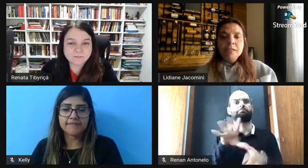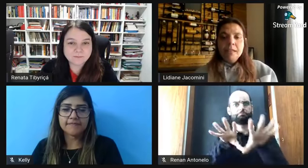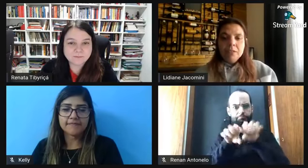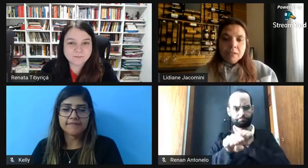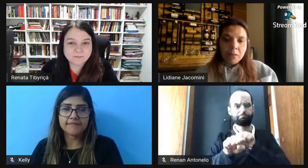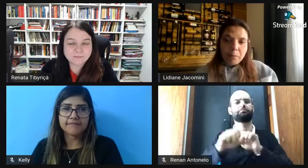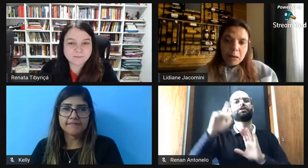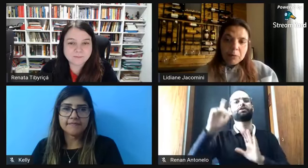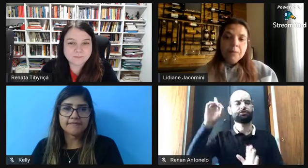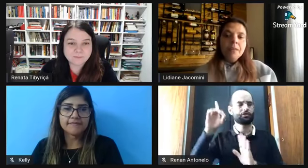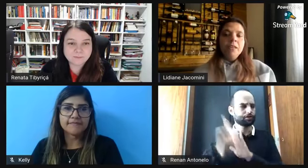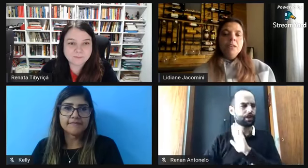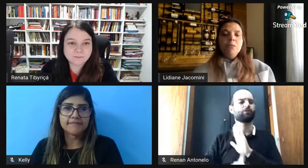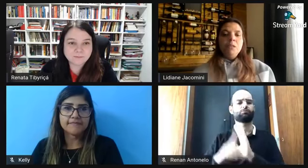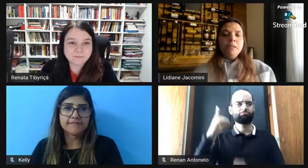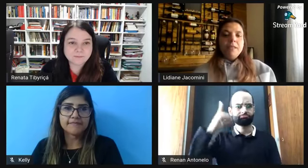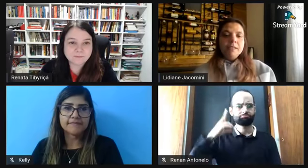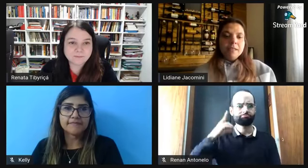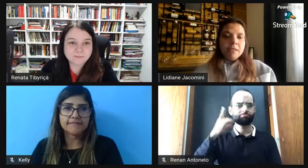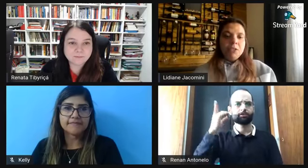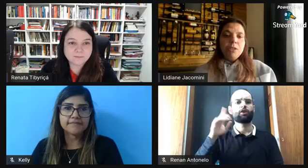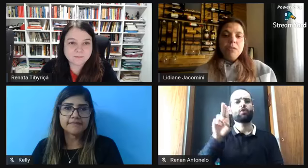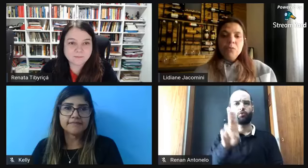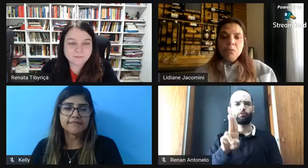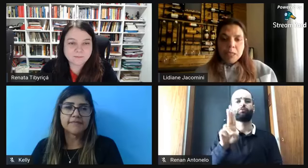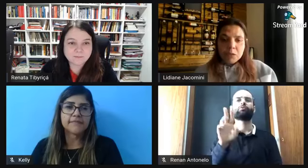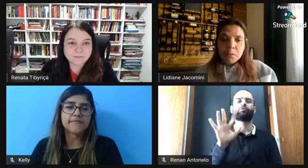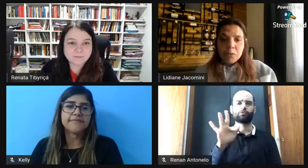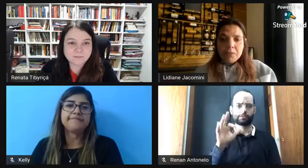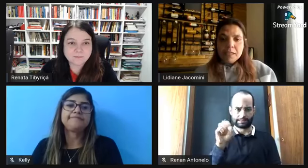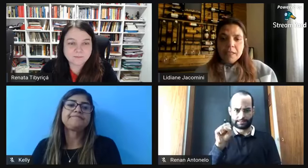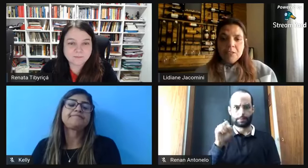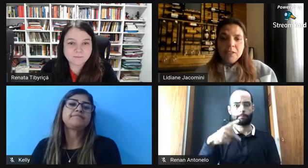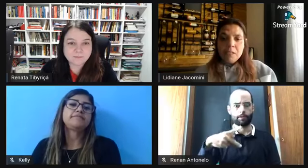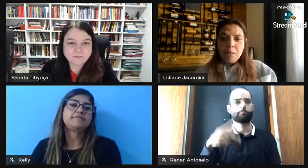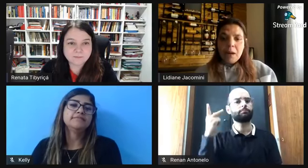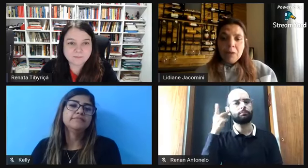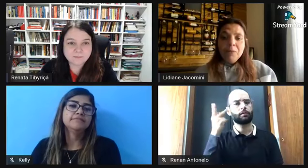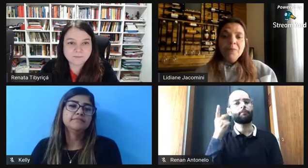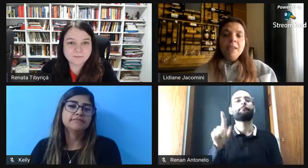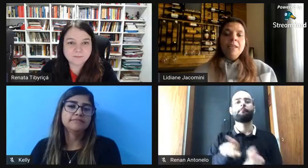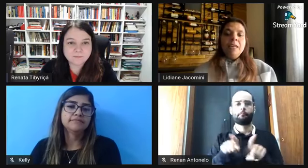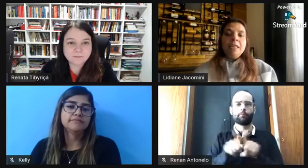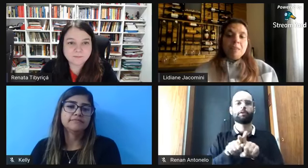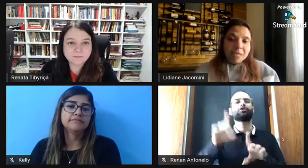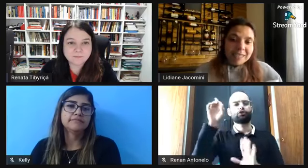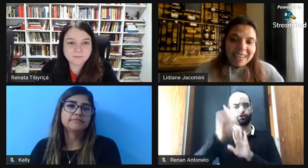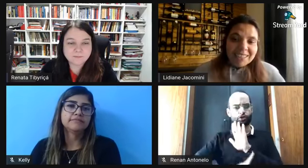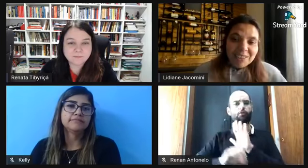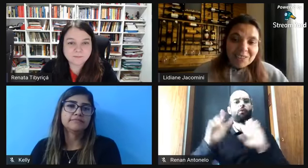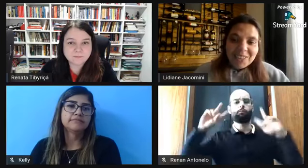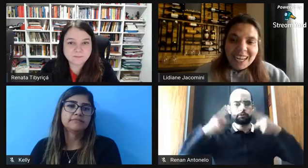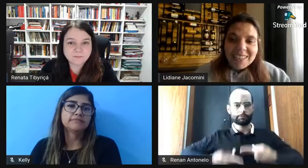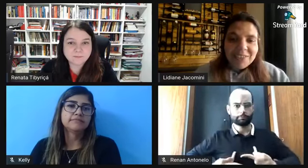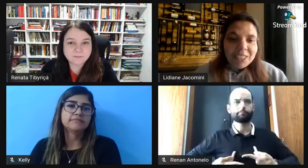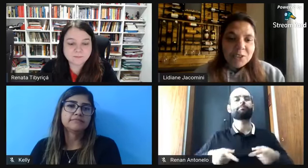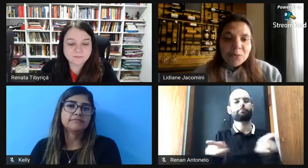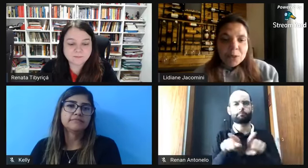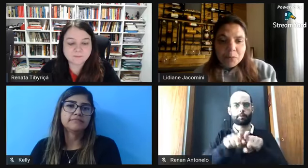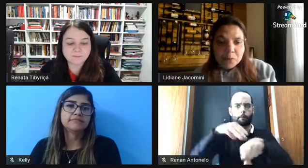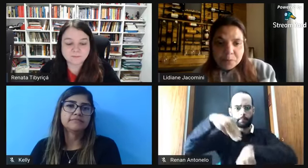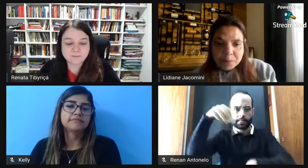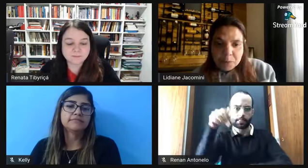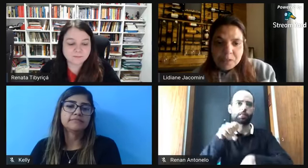pela Universidade de São Paulo, com especialização em Direitos Humanos pela Universidade de São Paulo, e mestrado e doutorado